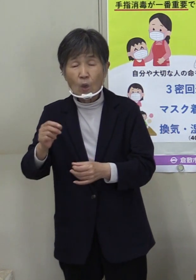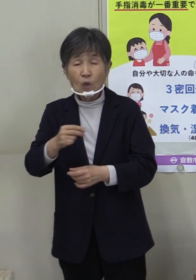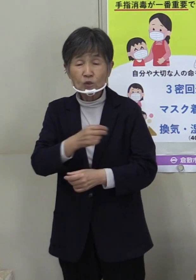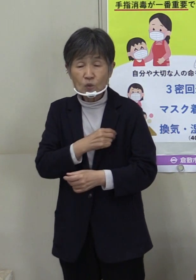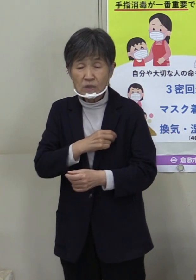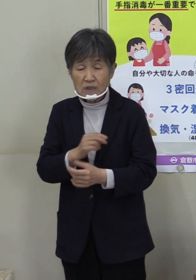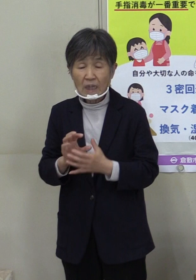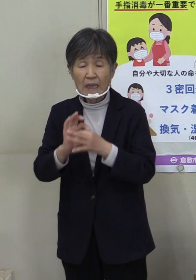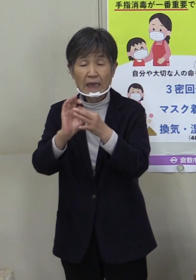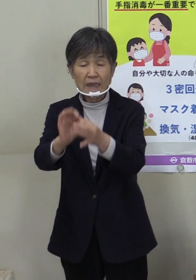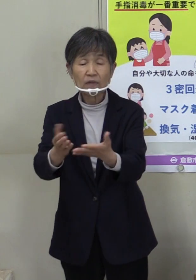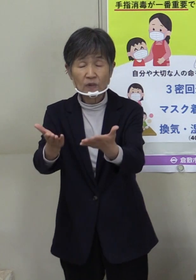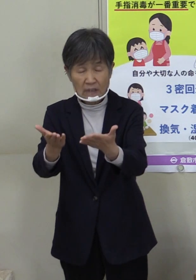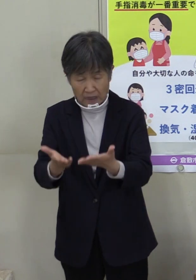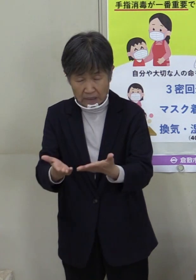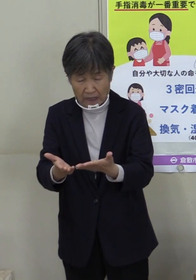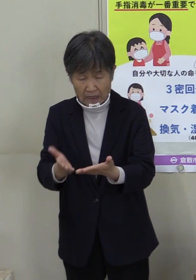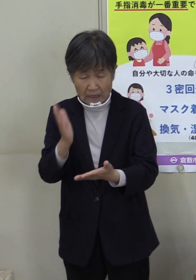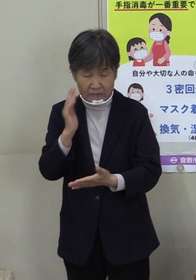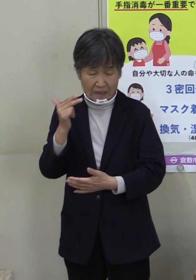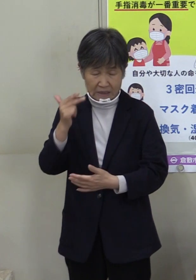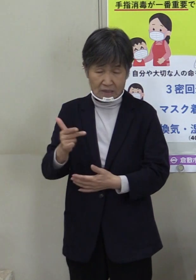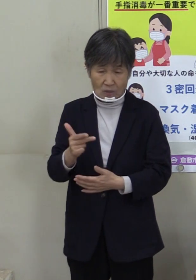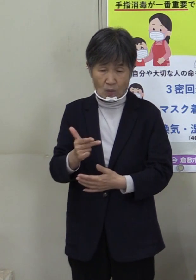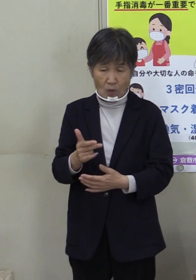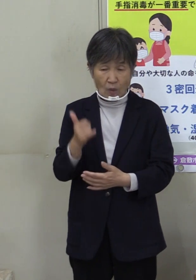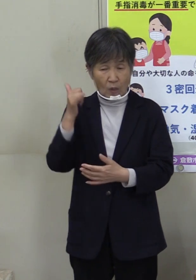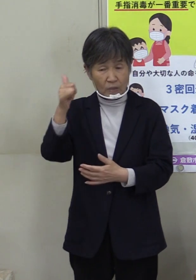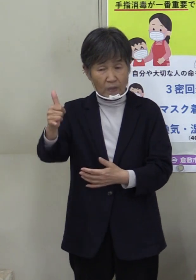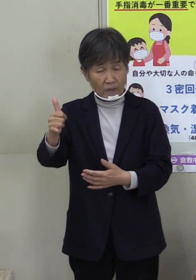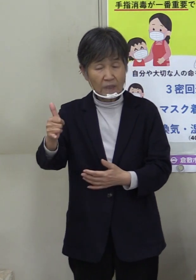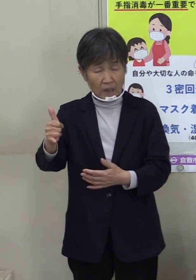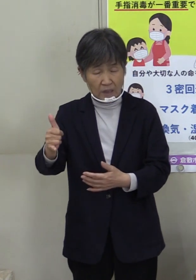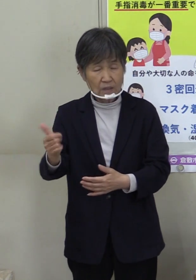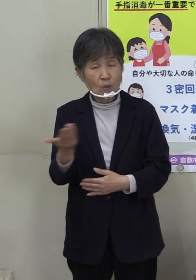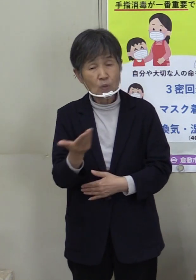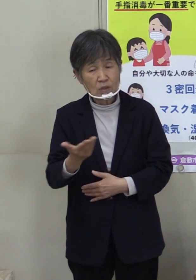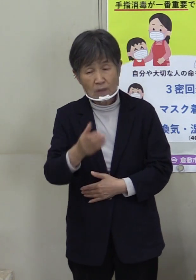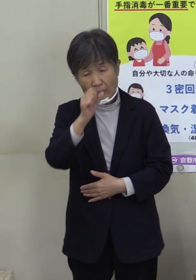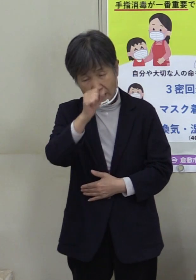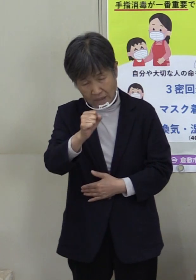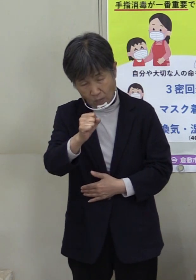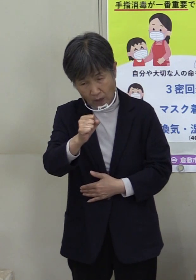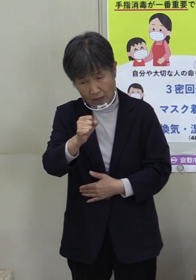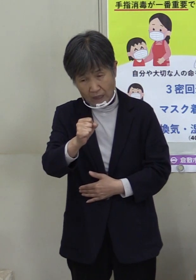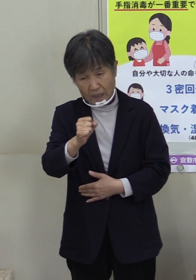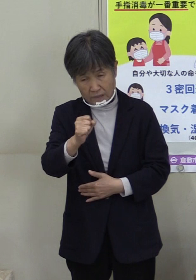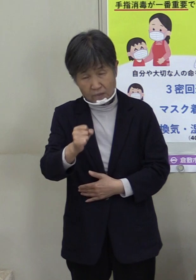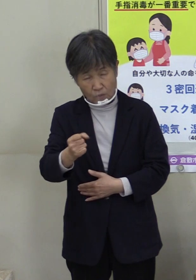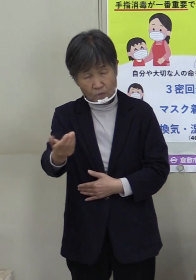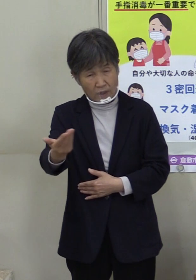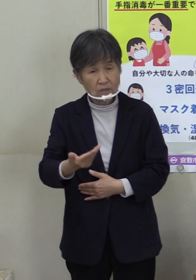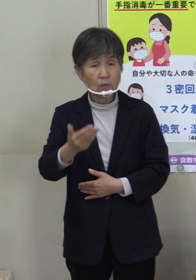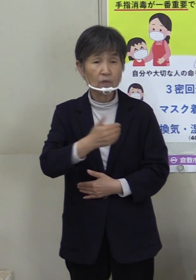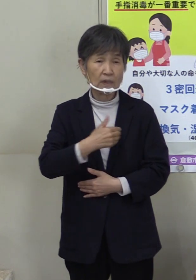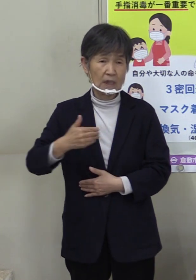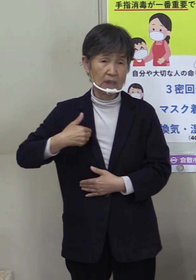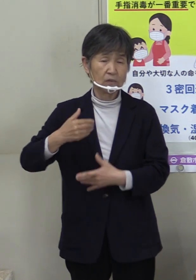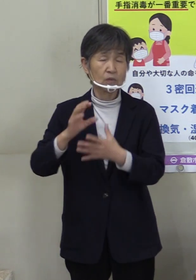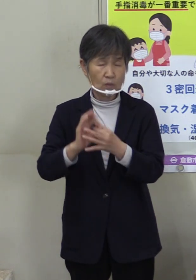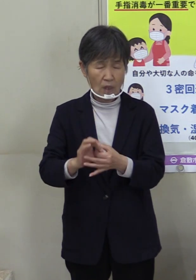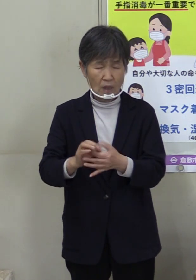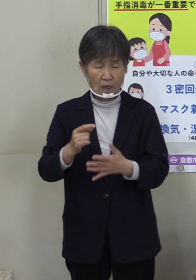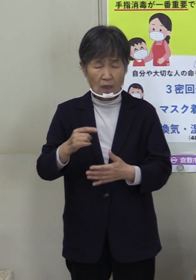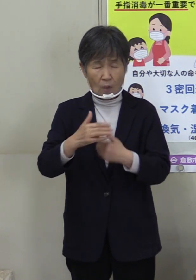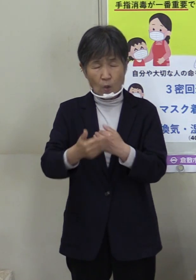のコールセンターの方に電話をかけてどうすればいいだろうかと、そういうようなつなぐことは十分可能でございますので、こちらとし